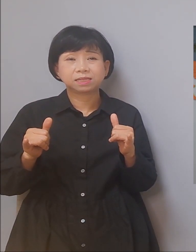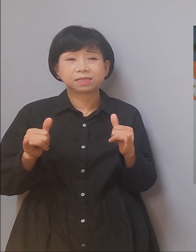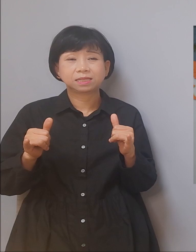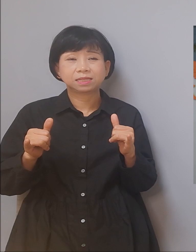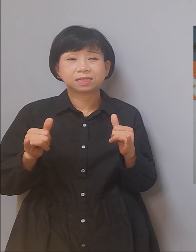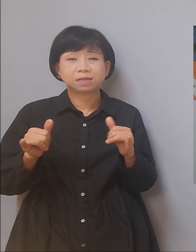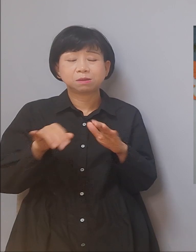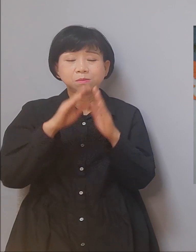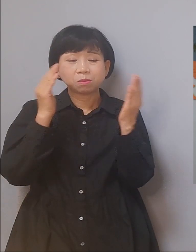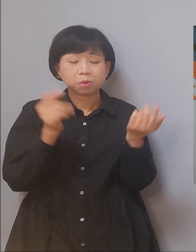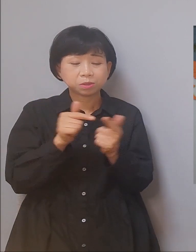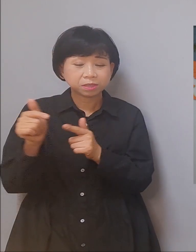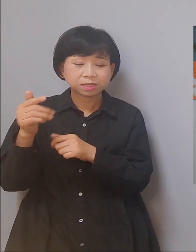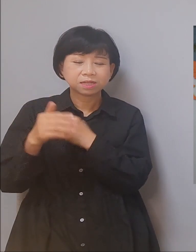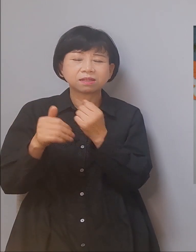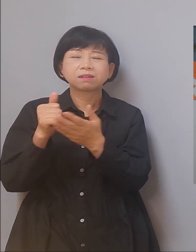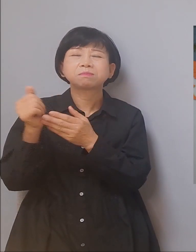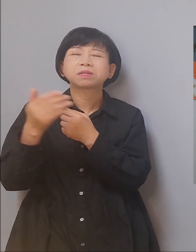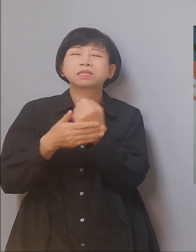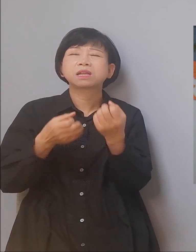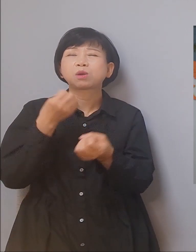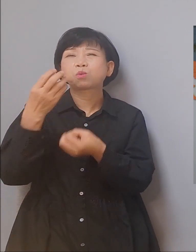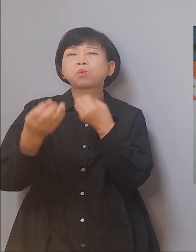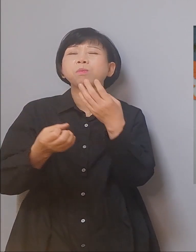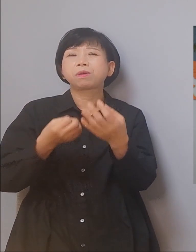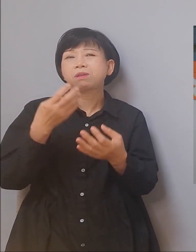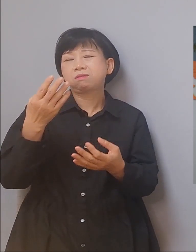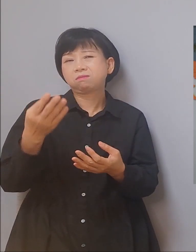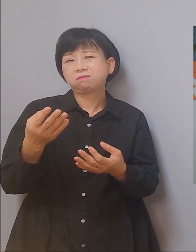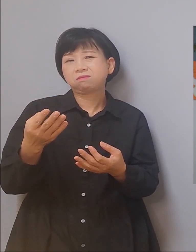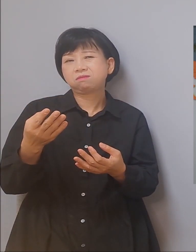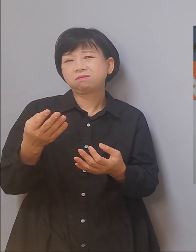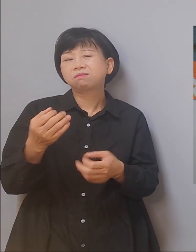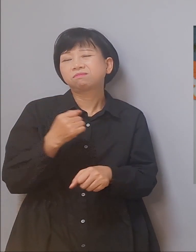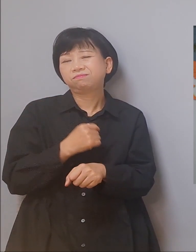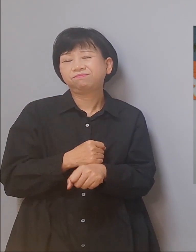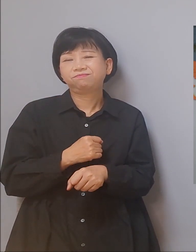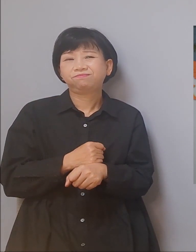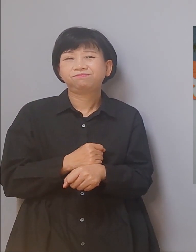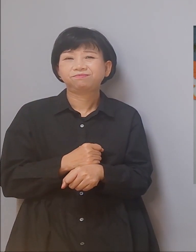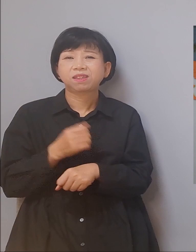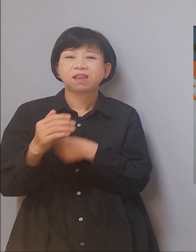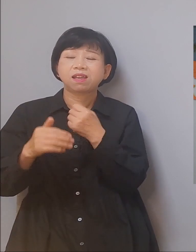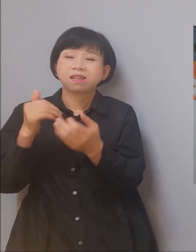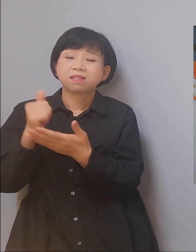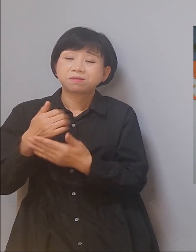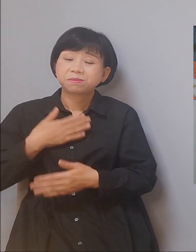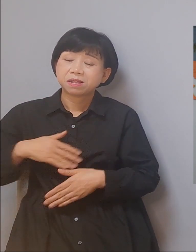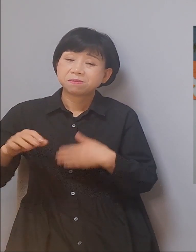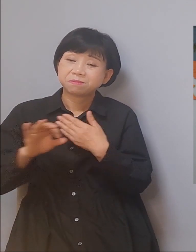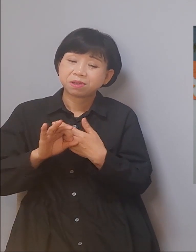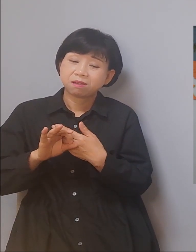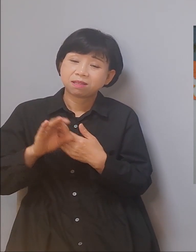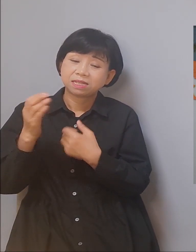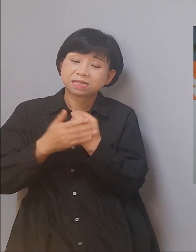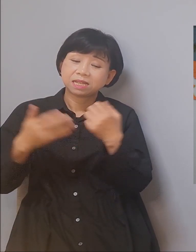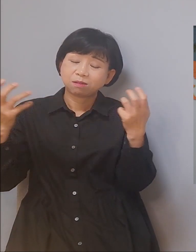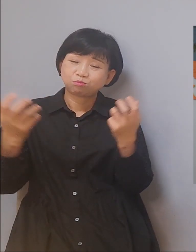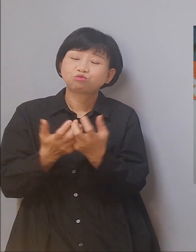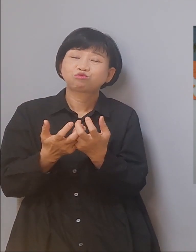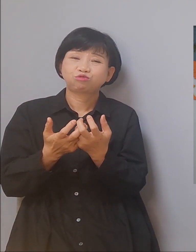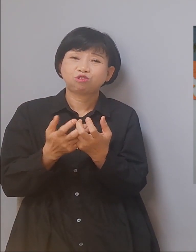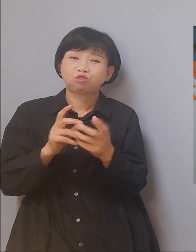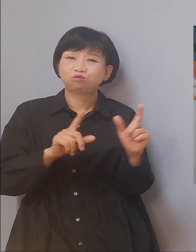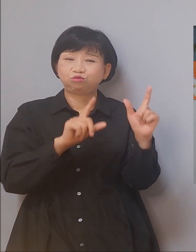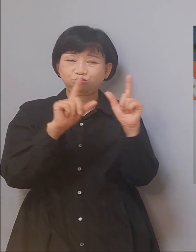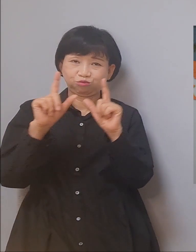있는 모든 것이 하나님의 은혜를 고백하는 자입니다. 우리가 하나님을 알면 알수록 은혜가 더욱더 풍성하게 누릴